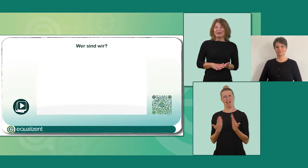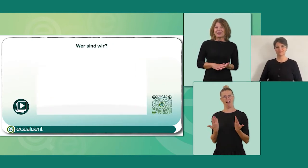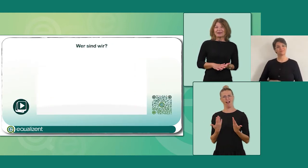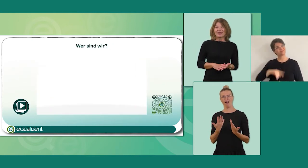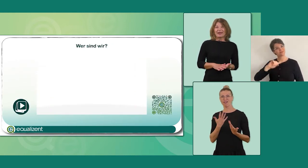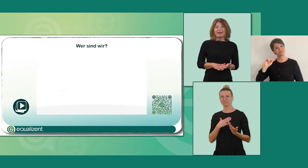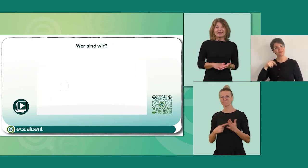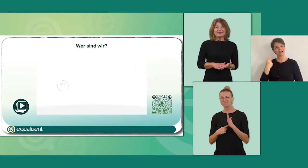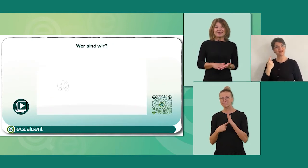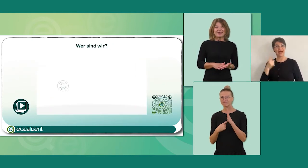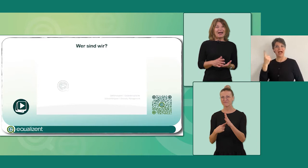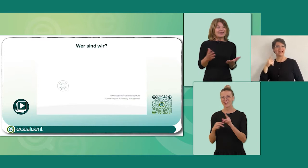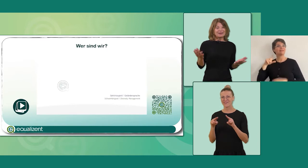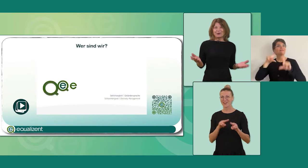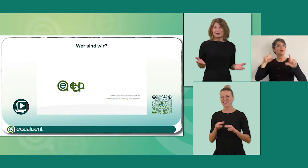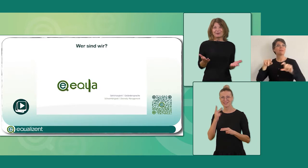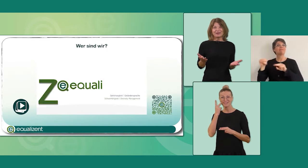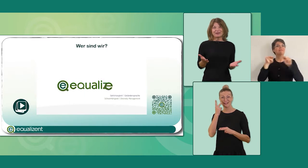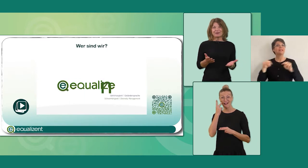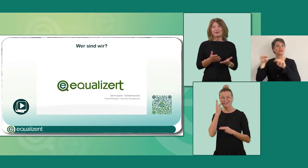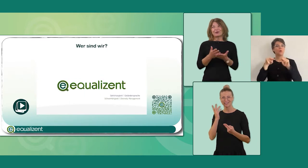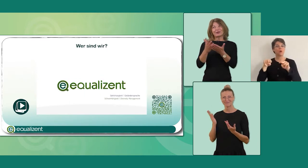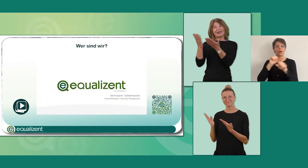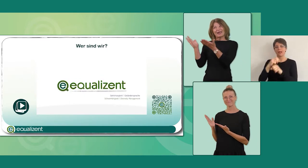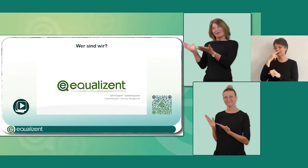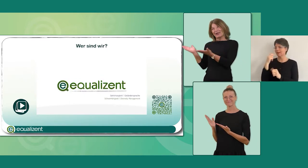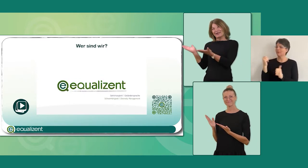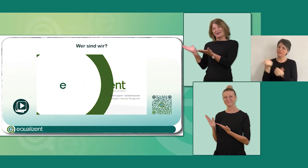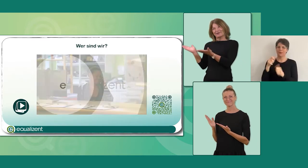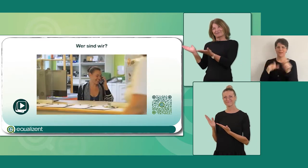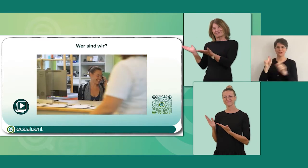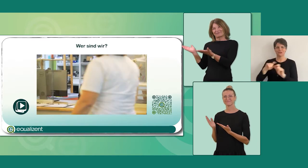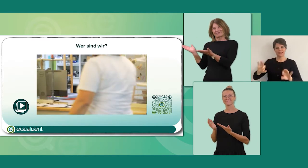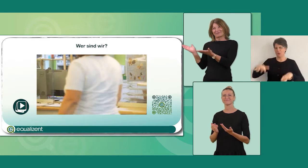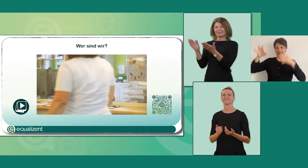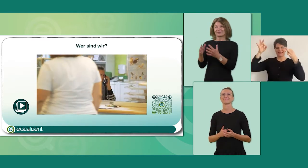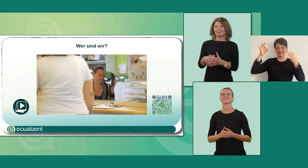Firmenvideo mitgebracht. Dann seht ihr all die tollen Menschen von Equalisend.